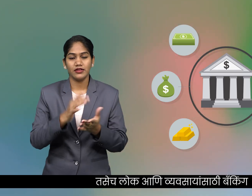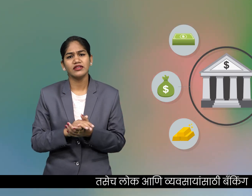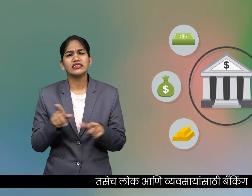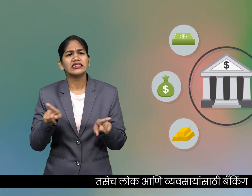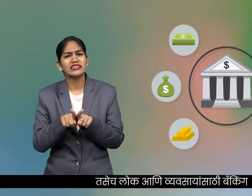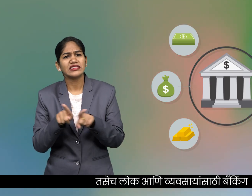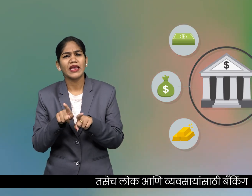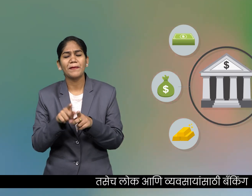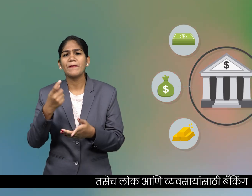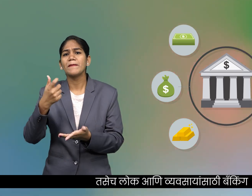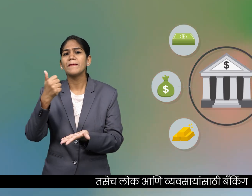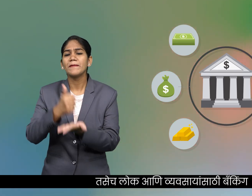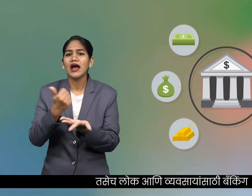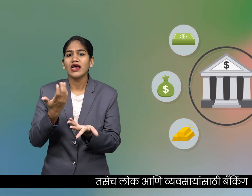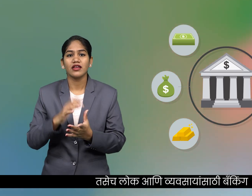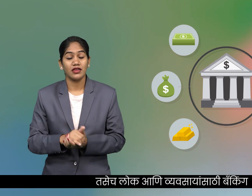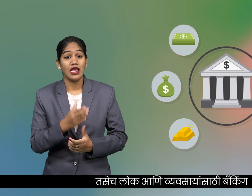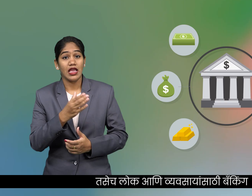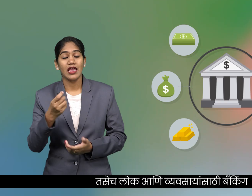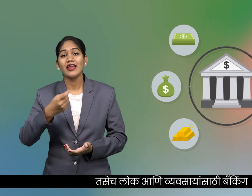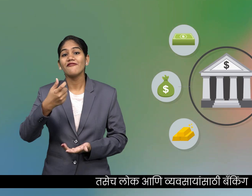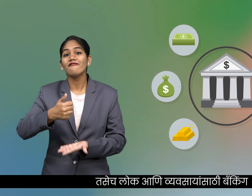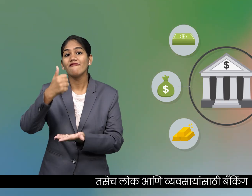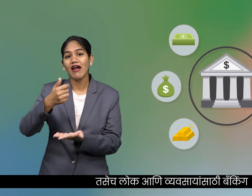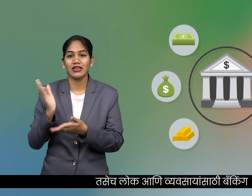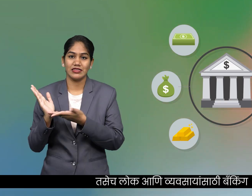तसेच लोक व्यवसायासाठी बँकिंग